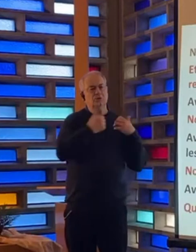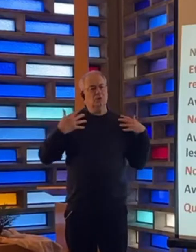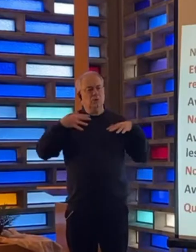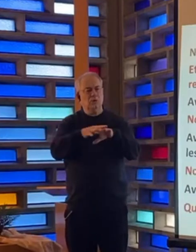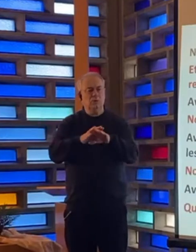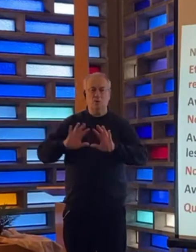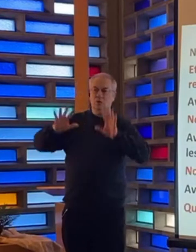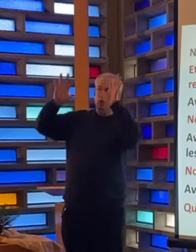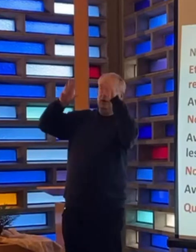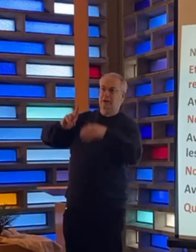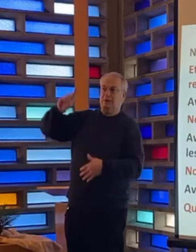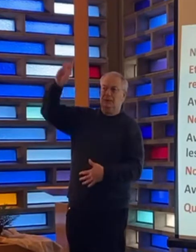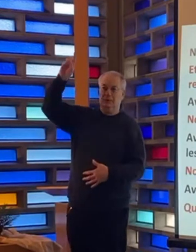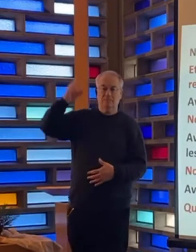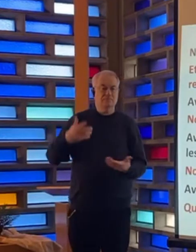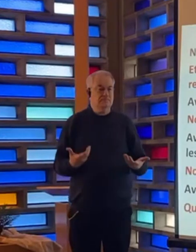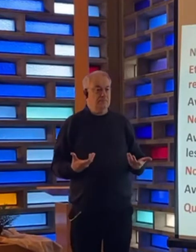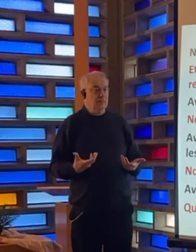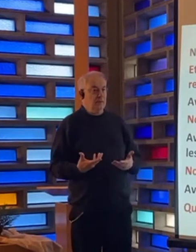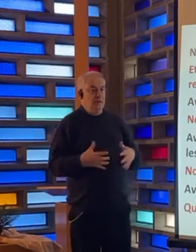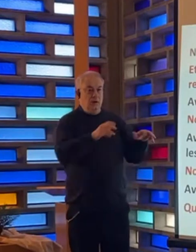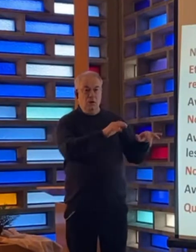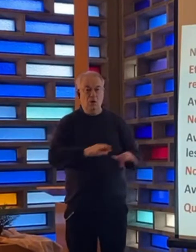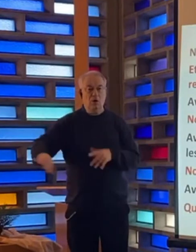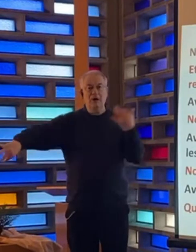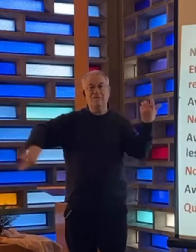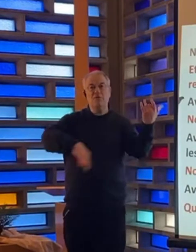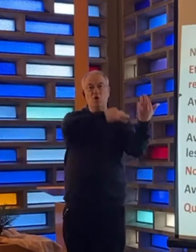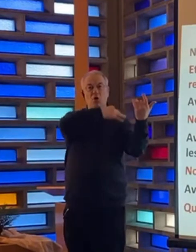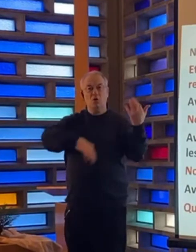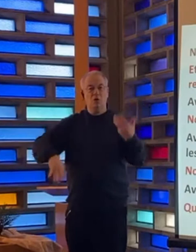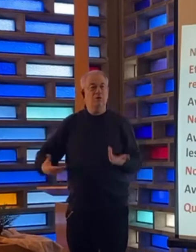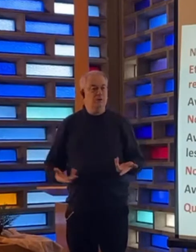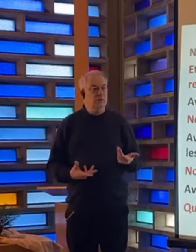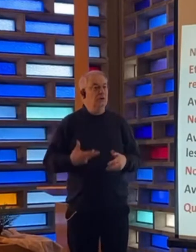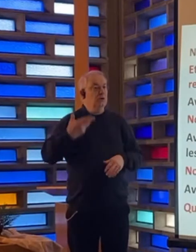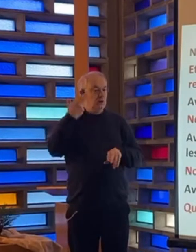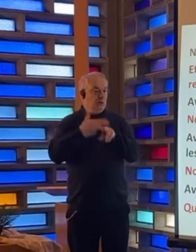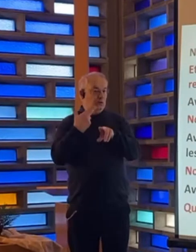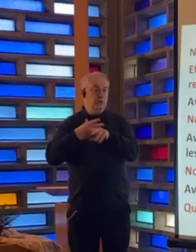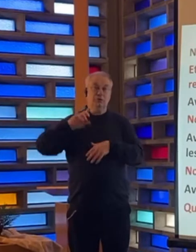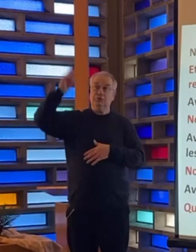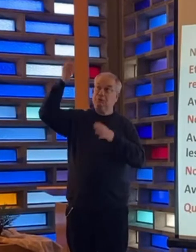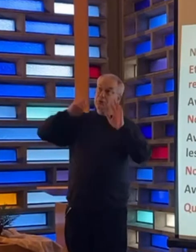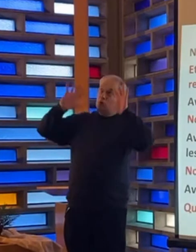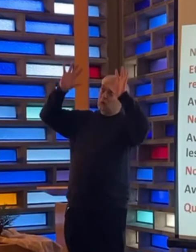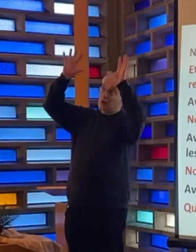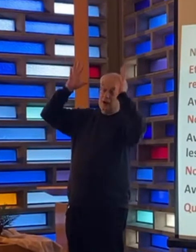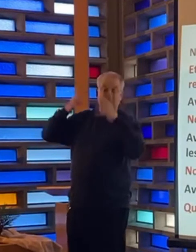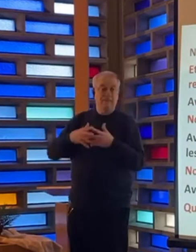Dieu. Avec l'orgue et le violon, que le nom de Dieu soit loué. Dans les